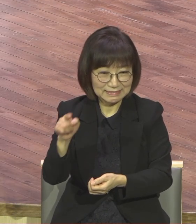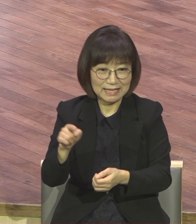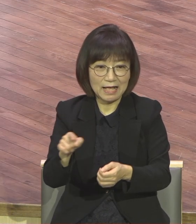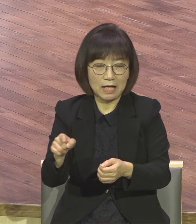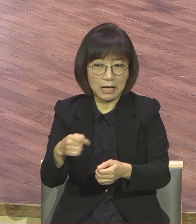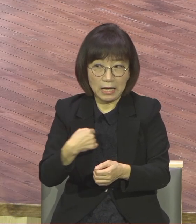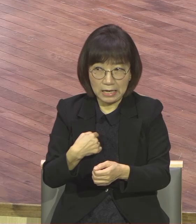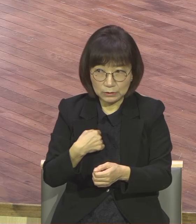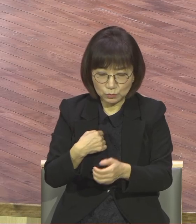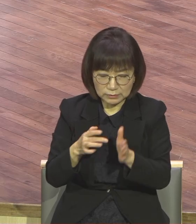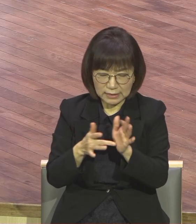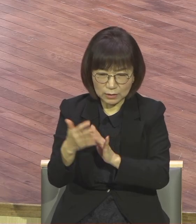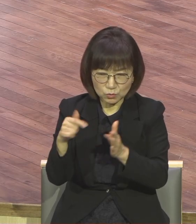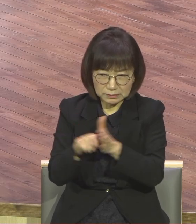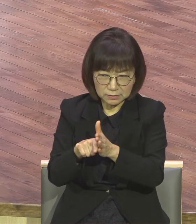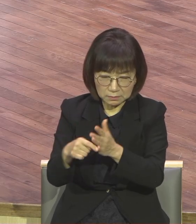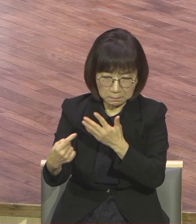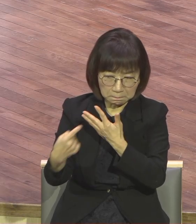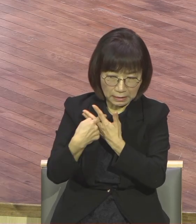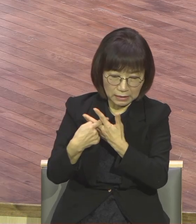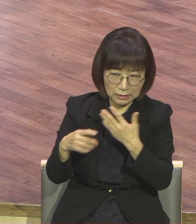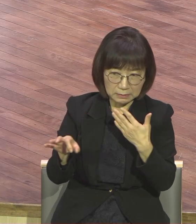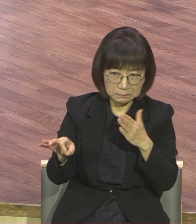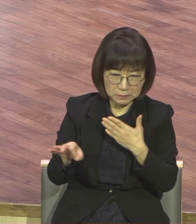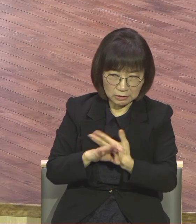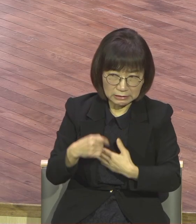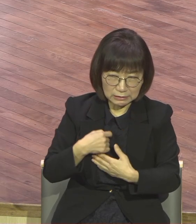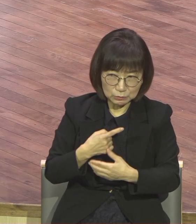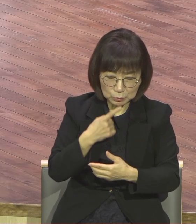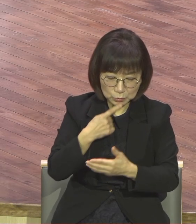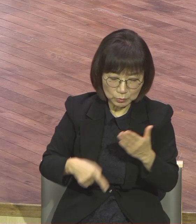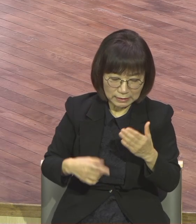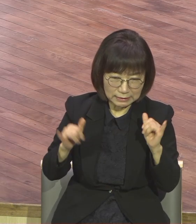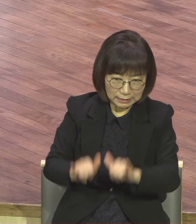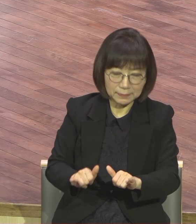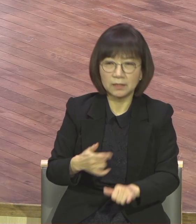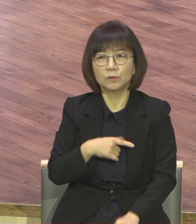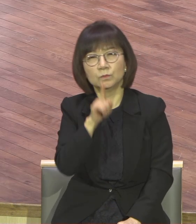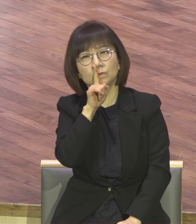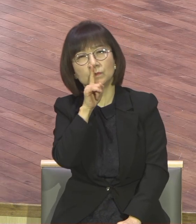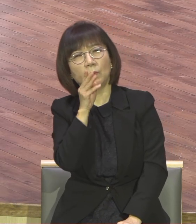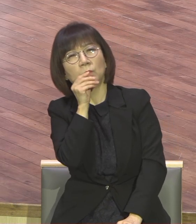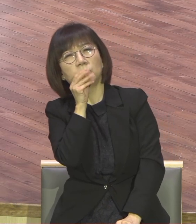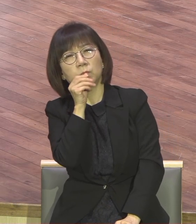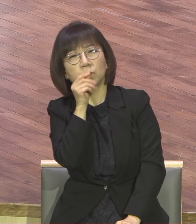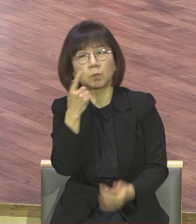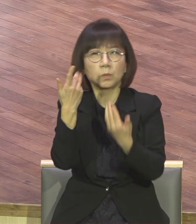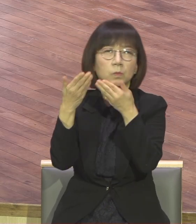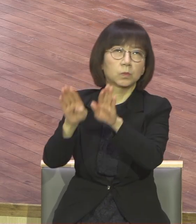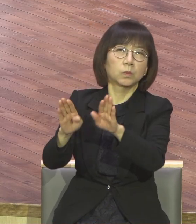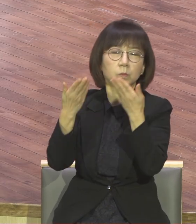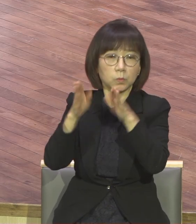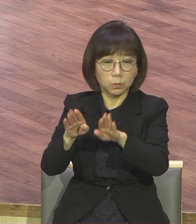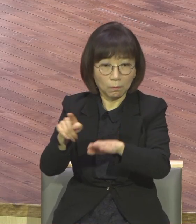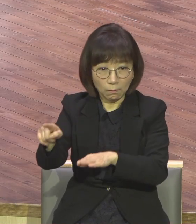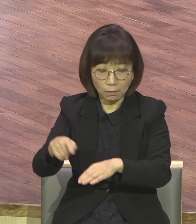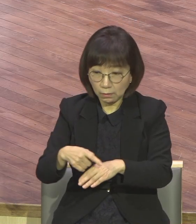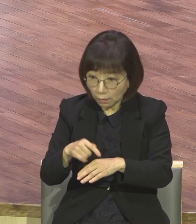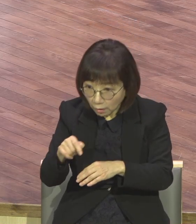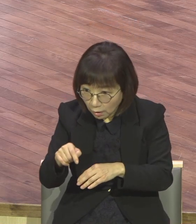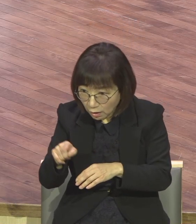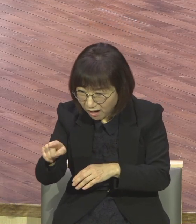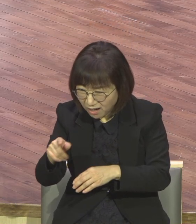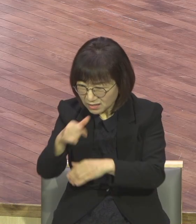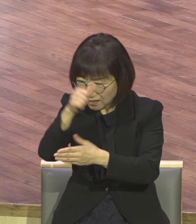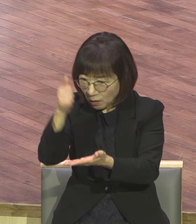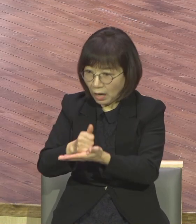알면 손해본다. 그걸 계산하는 건 손해보기 때문에 왕따 당하기 때문에